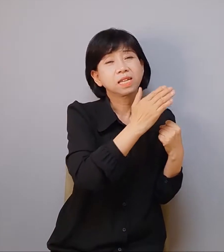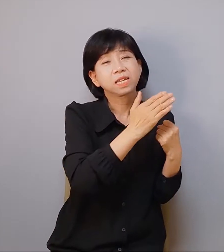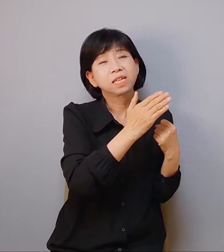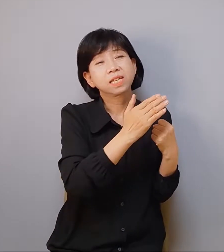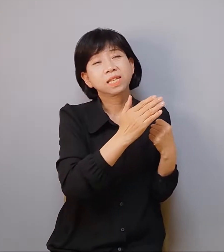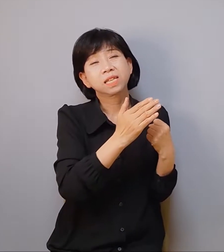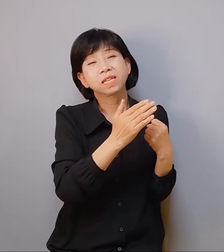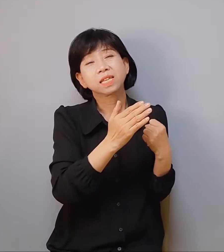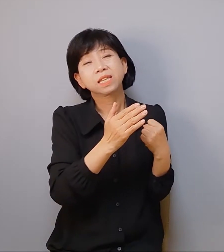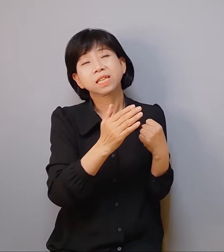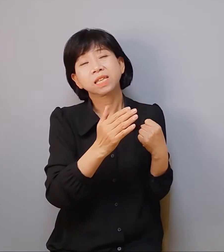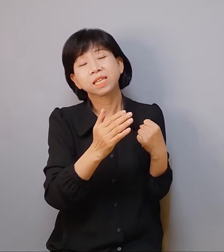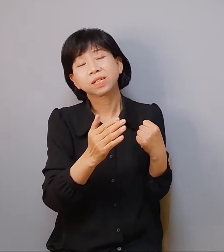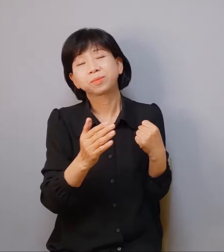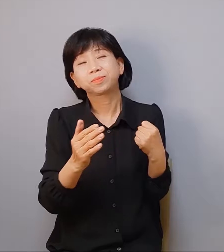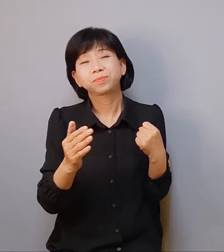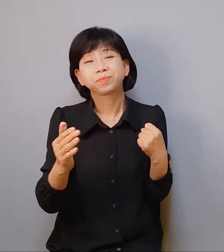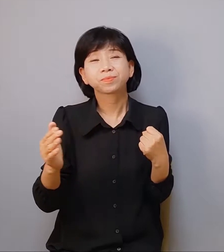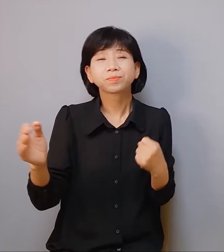구원이시니